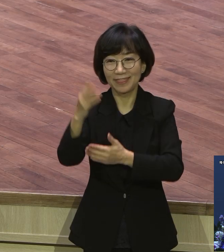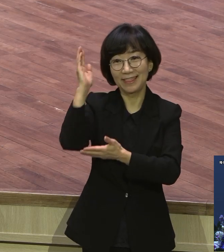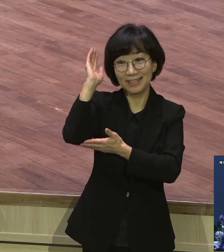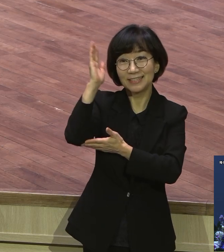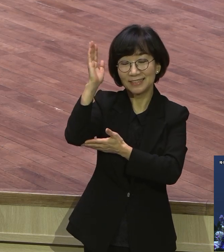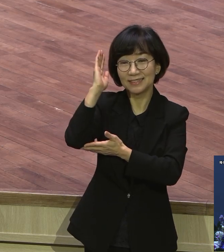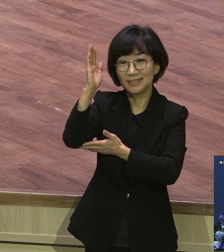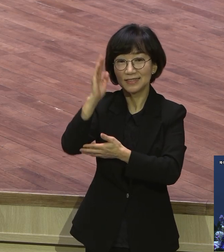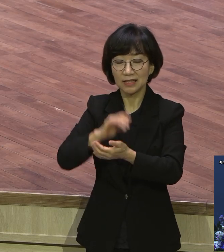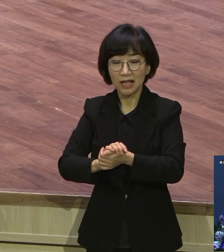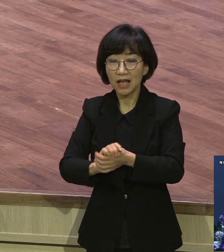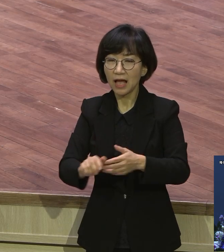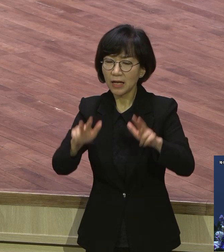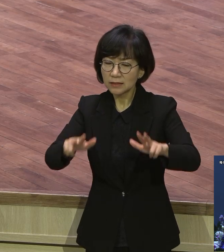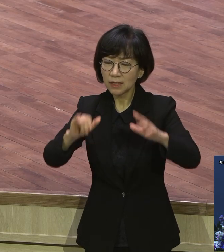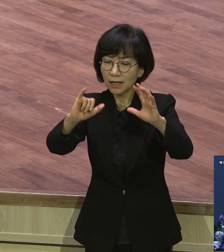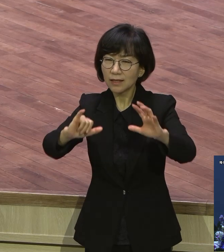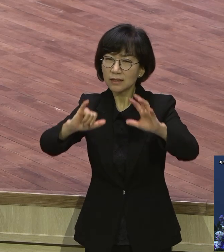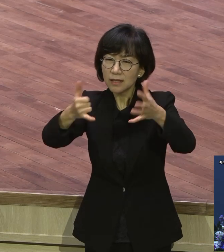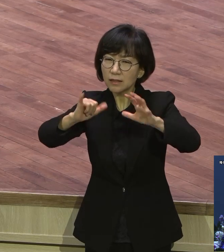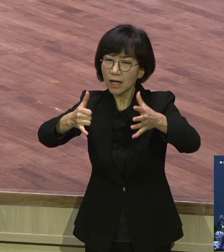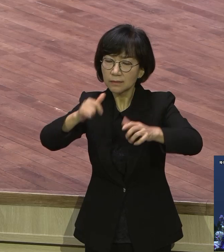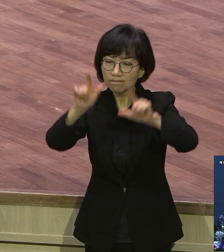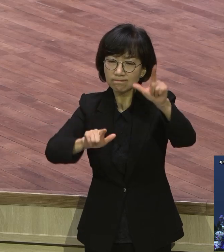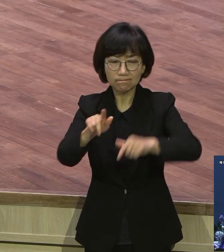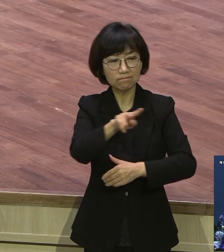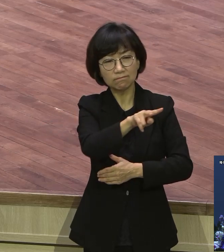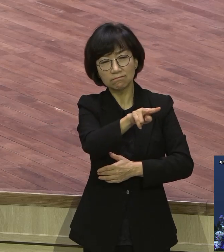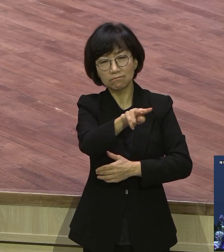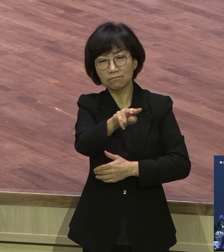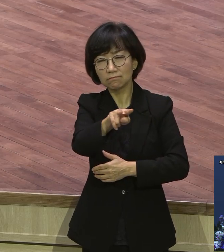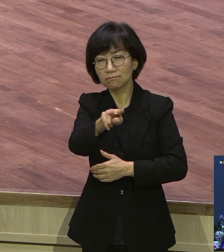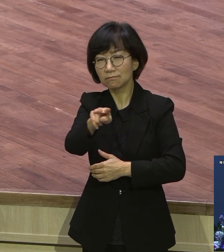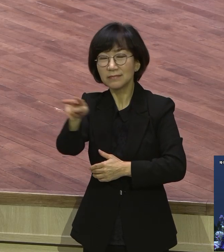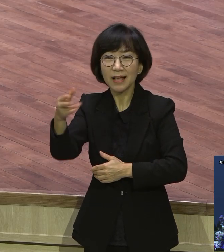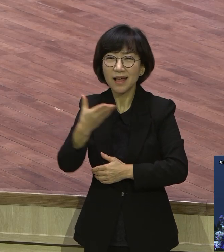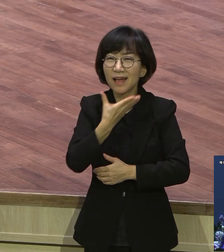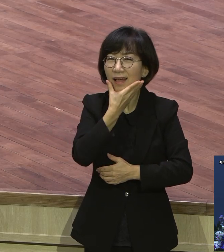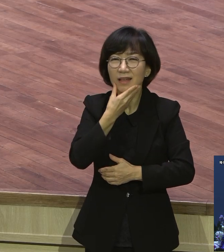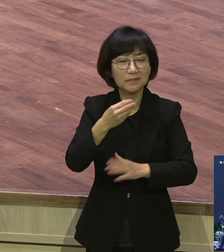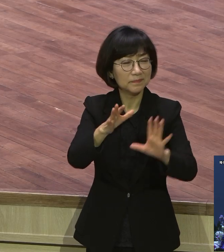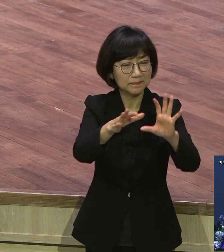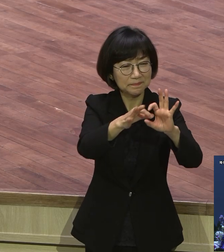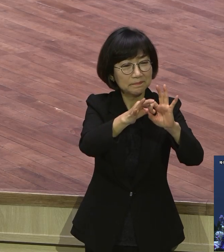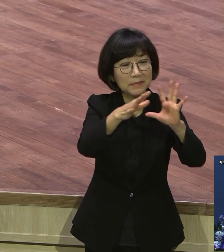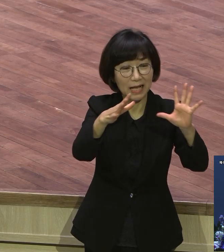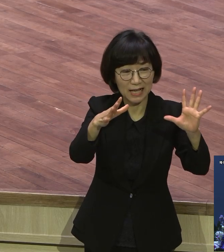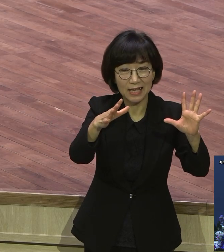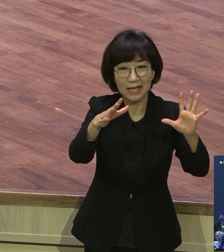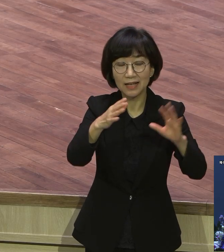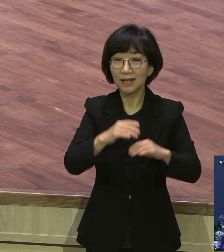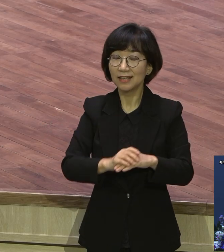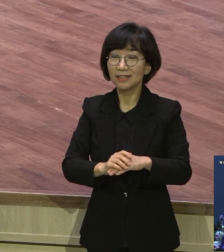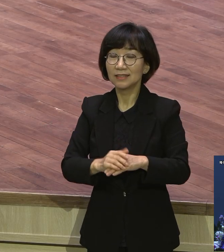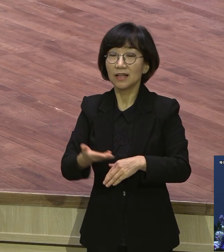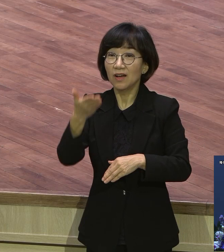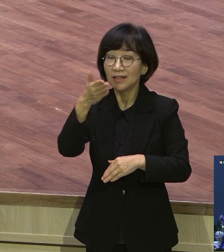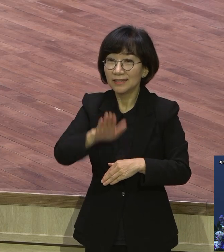이 세상의 환경은 행복과는 전혀 상관없는 것처럼 그렇게 보입니다 그러나